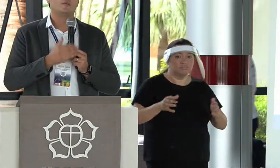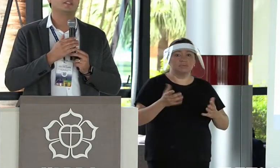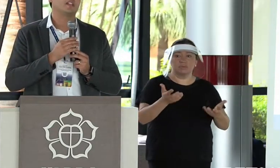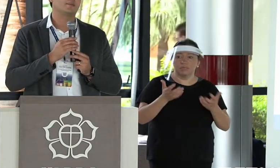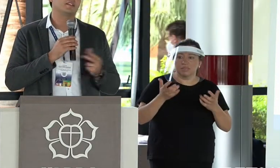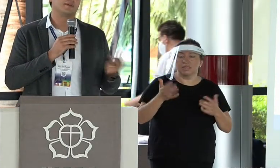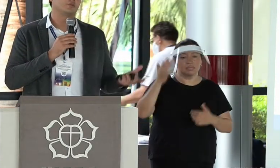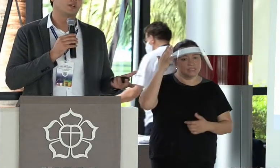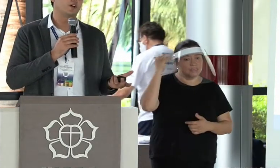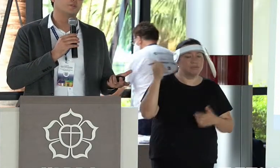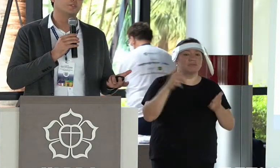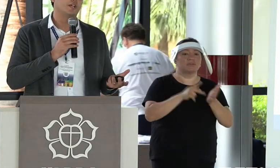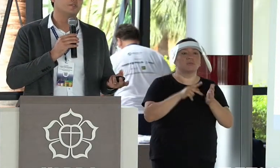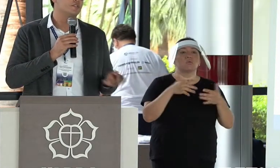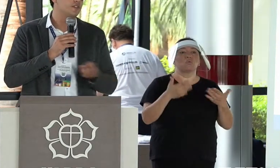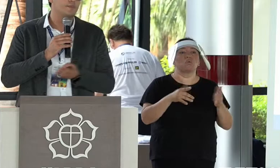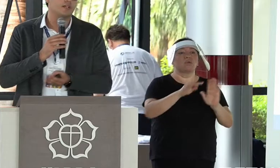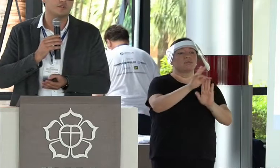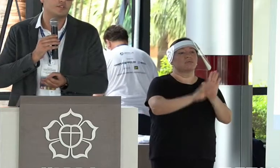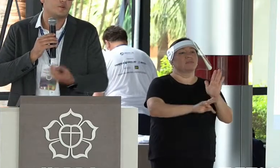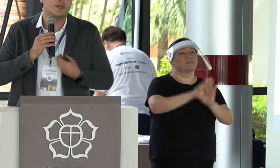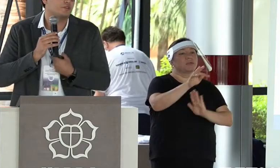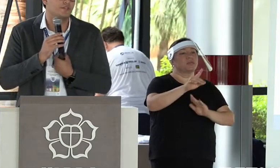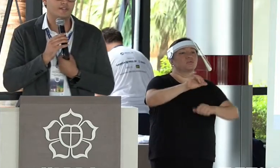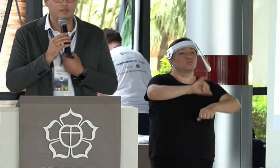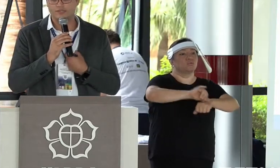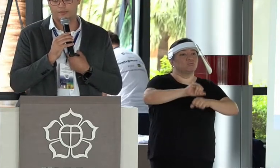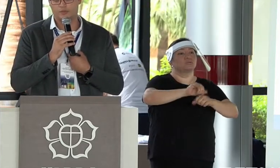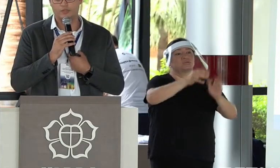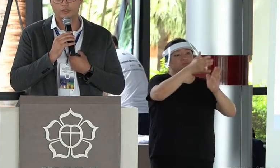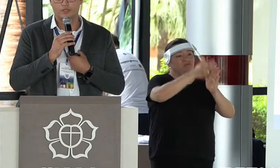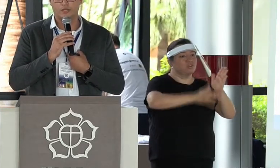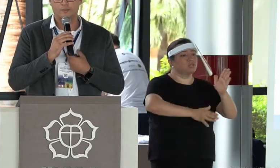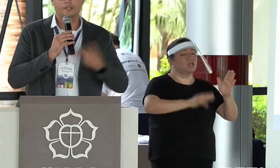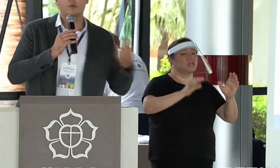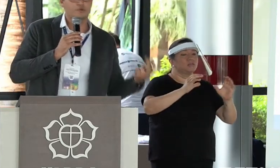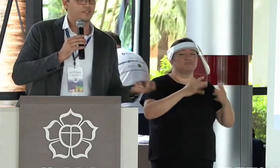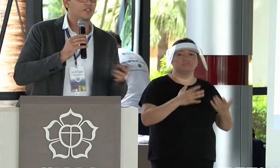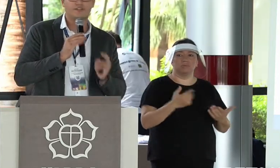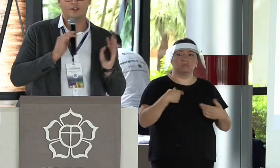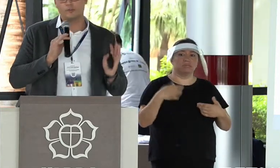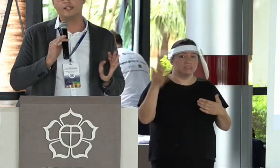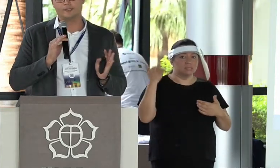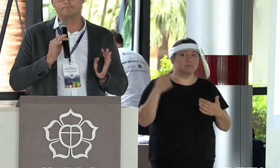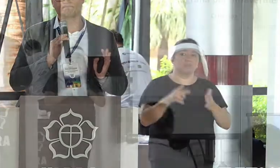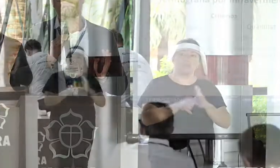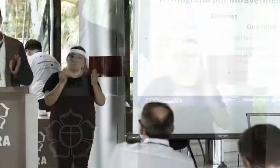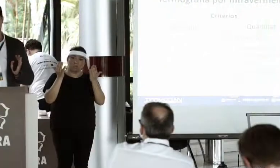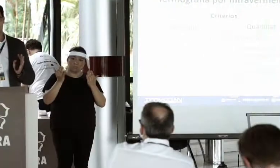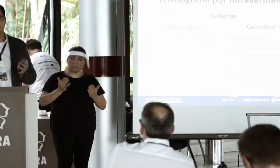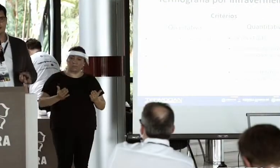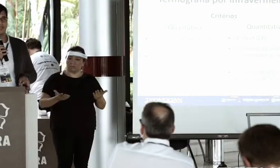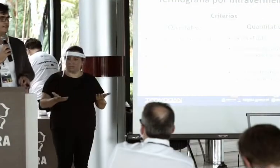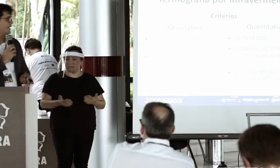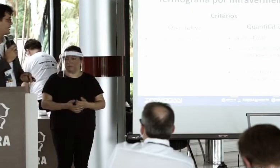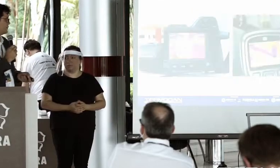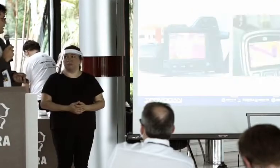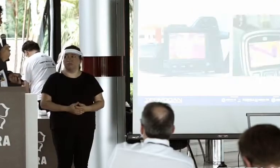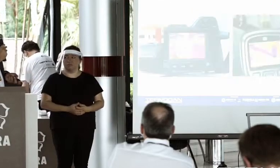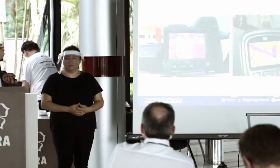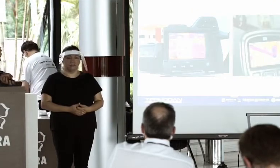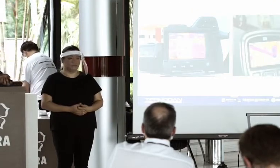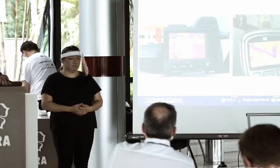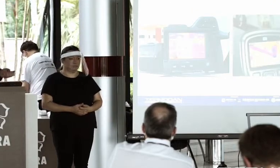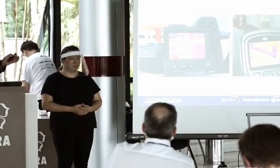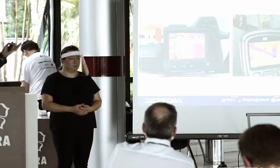quer realmente saber a temperatura real do objeto, existem aplicações que eu quero diferencial térmico, para que eu consiga ver a anomalia. Então, essa é a ideia aqui